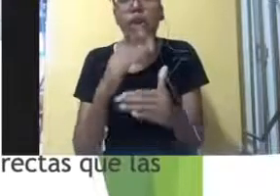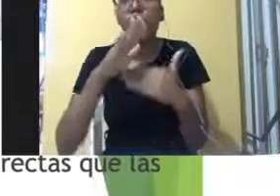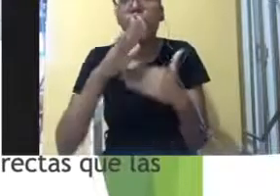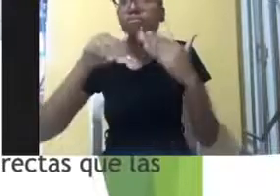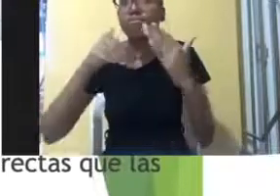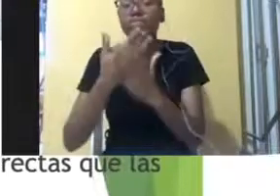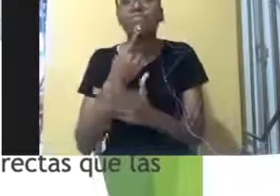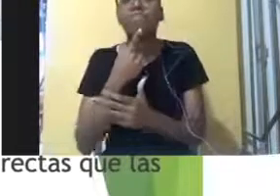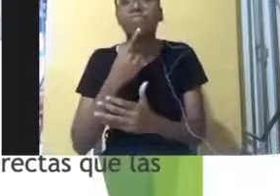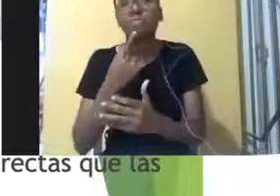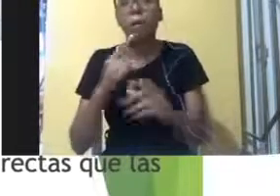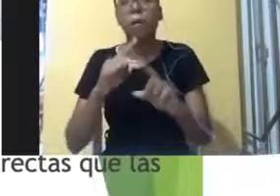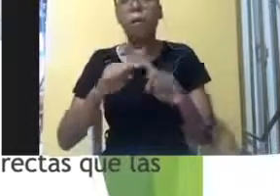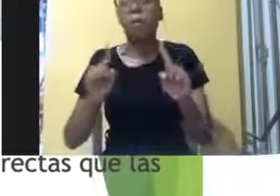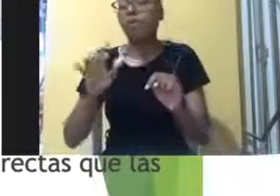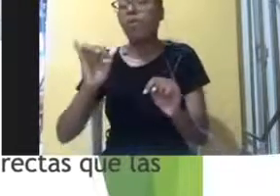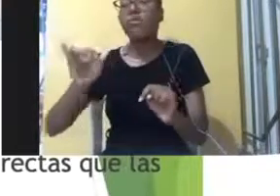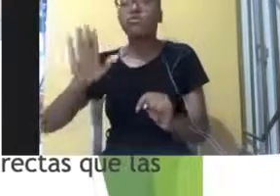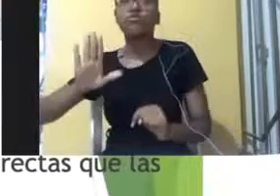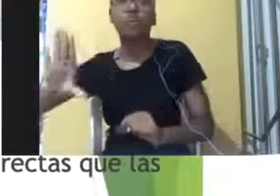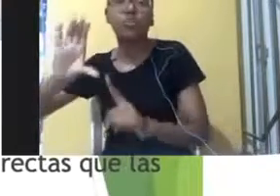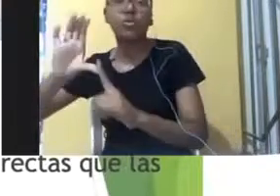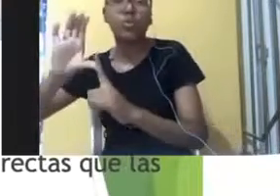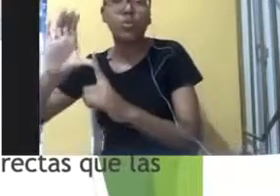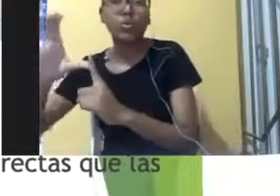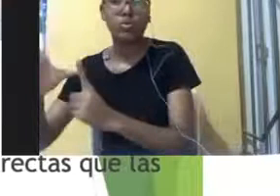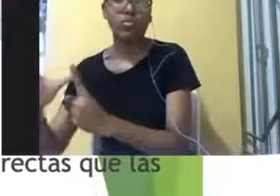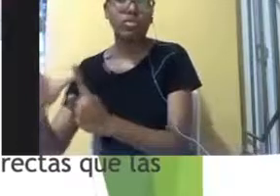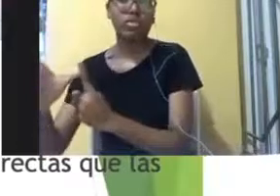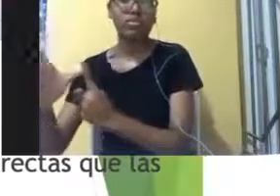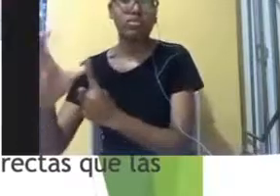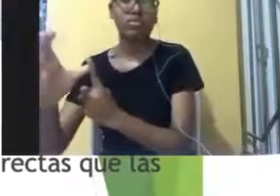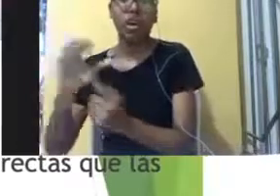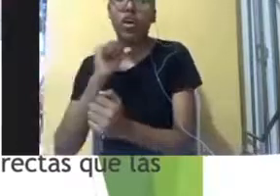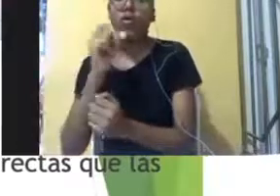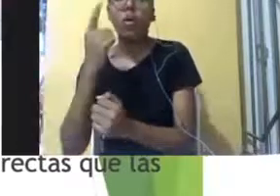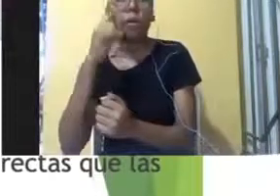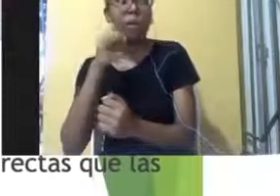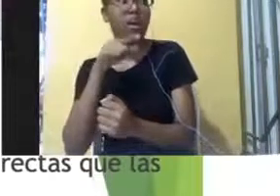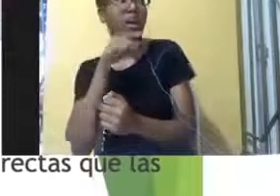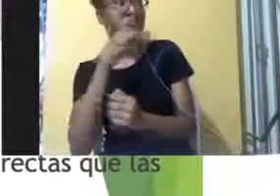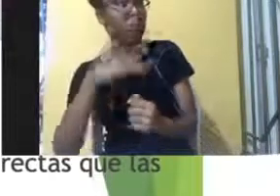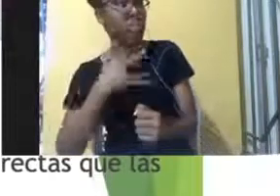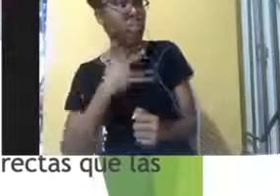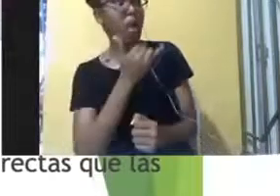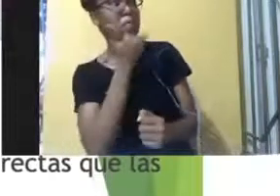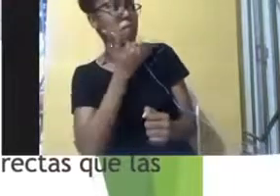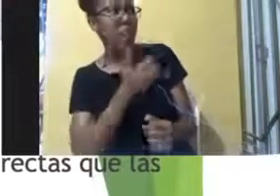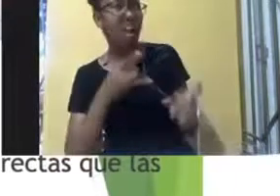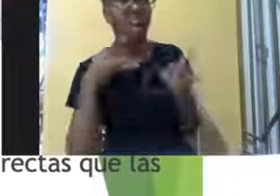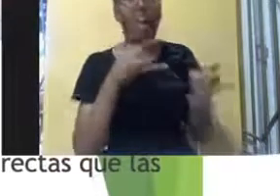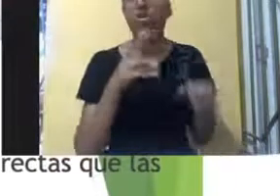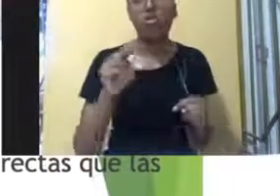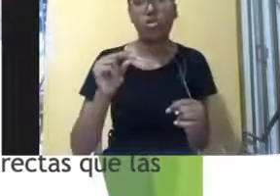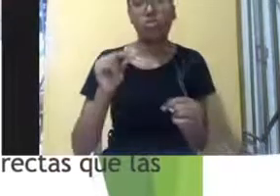ahí, pero eso es parte de la comunidad sorda. No lo hacen para hacerlo sentir mal ni una forma negativa, eso es parte de ello.